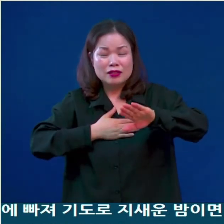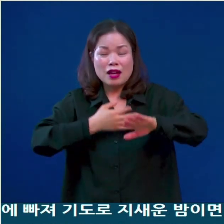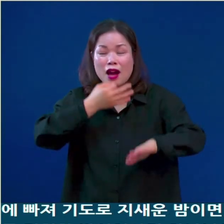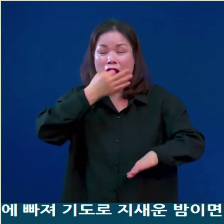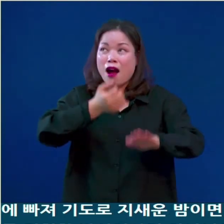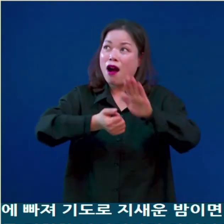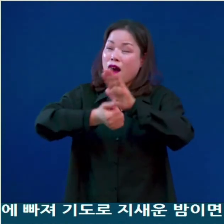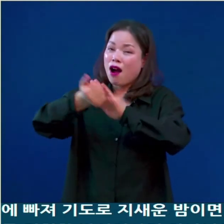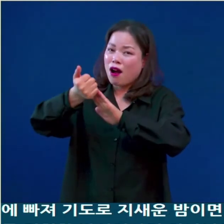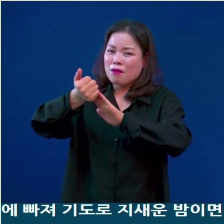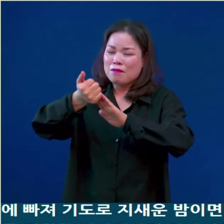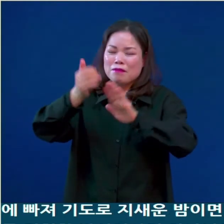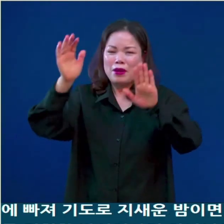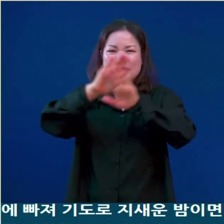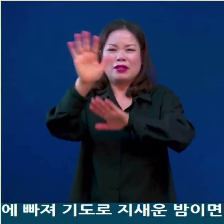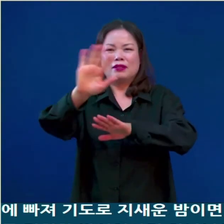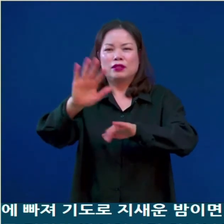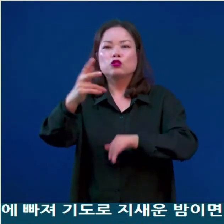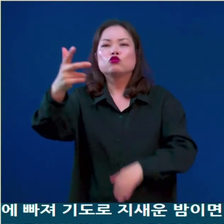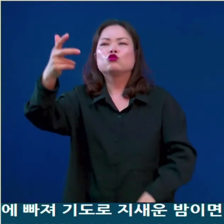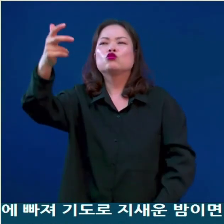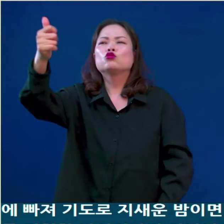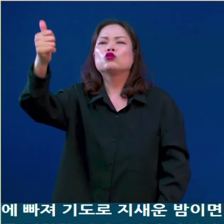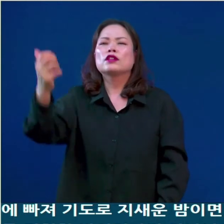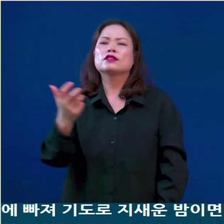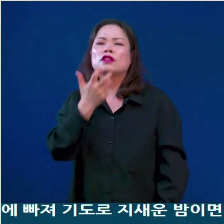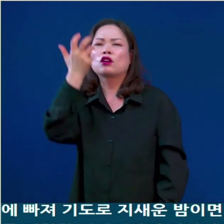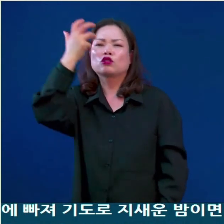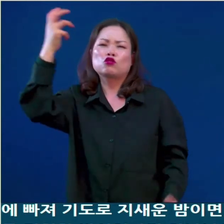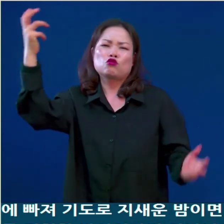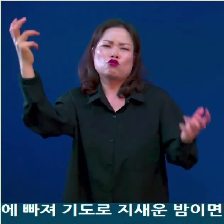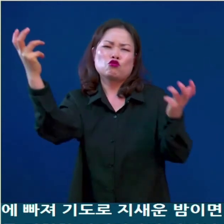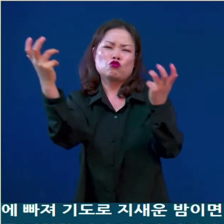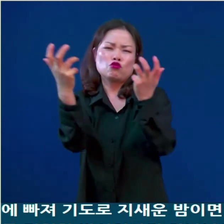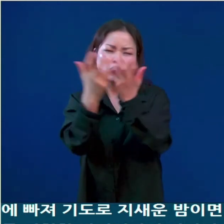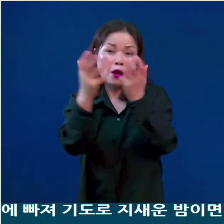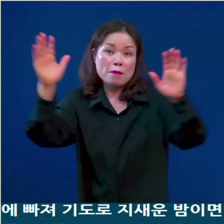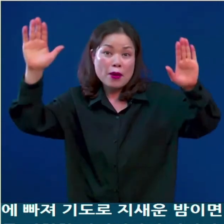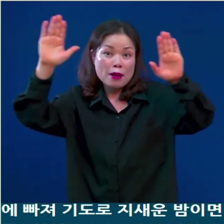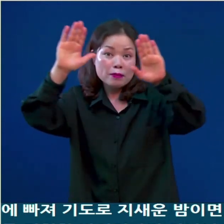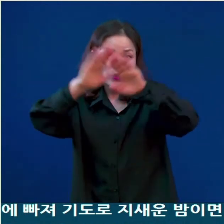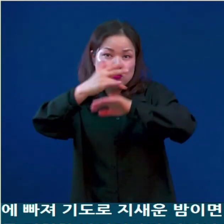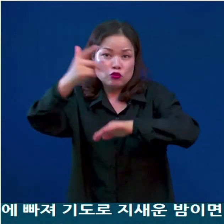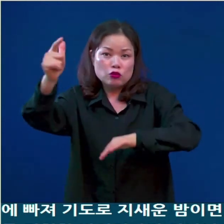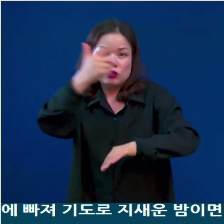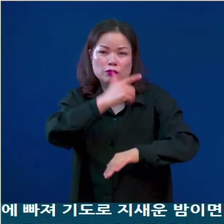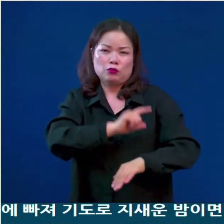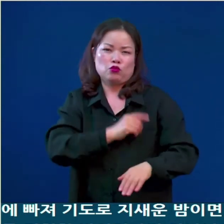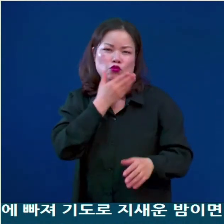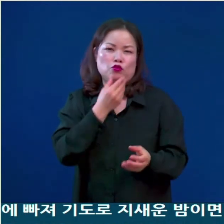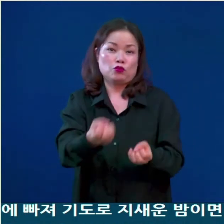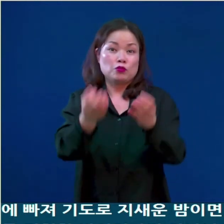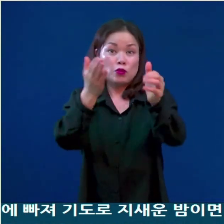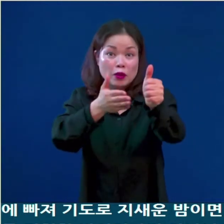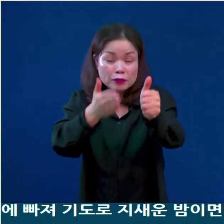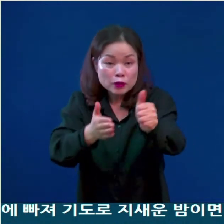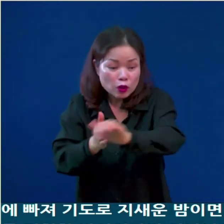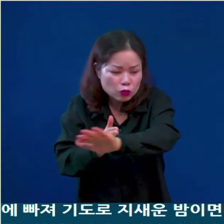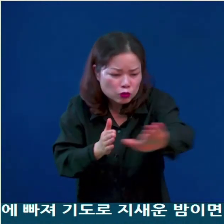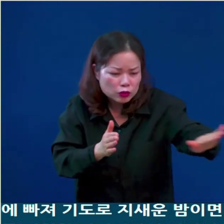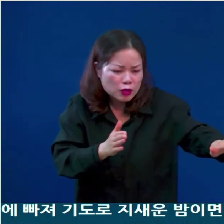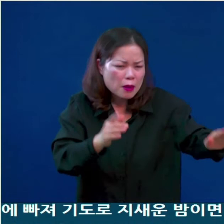욕망으로 불타는 밤이 아닌 주의 성령으로 불타는 밤이 되시기를 축복합니다. 아니,